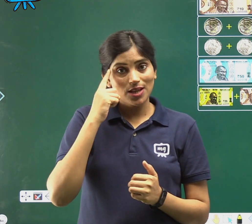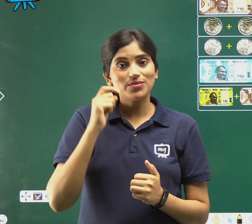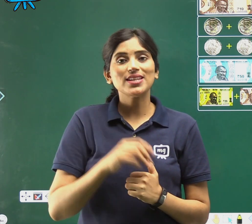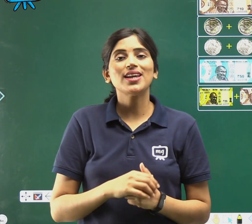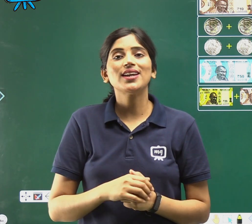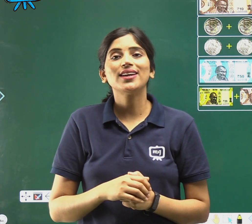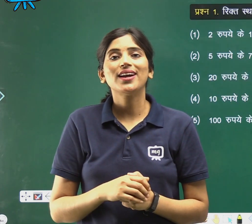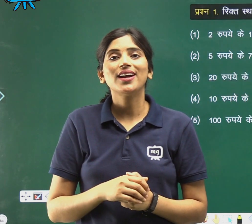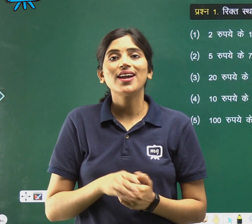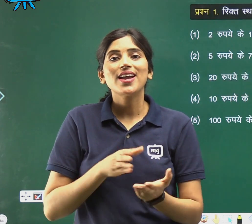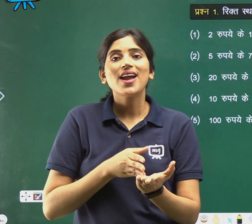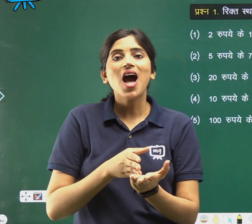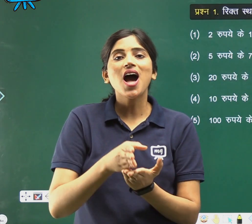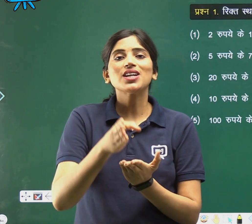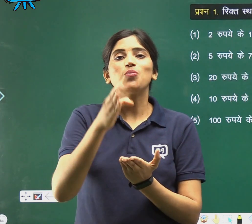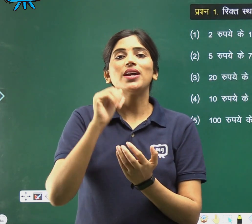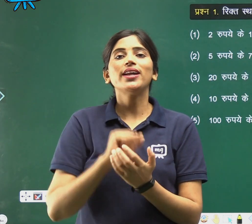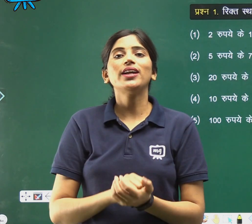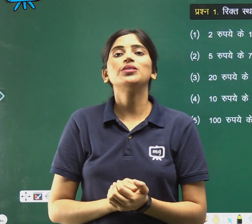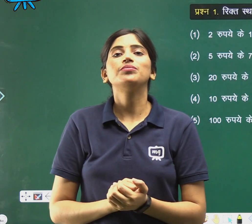समझे? आगे बढ़ें।